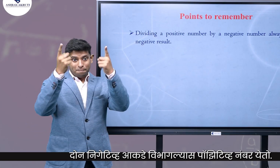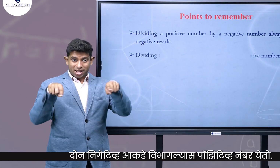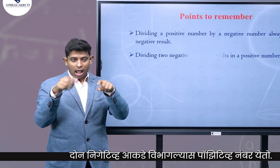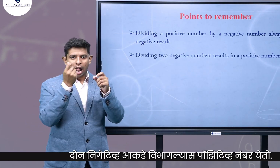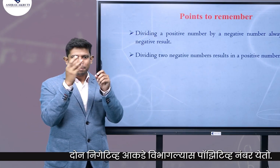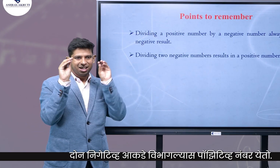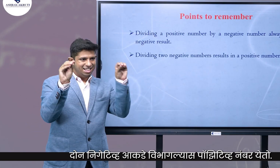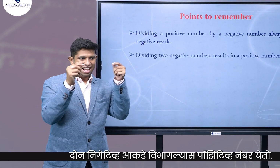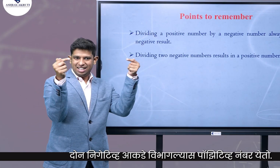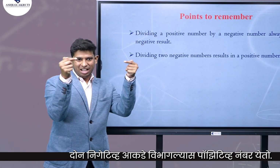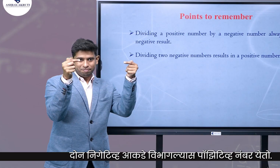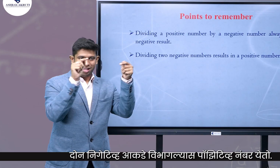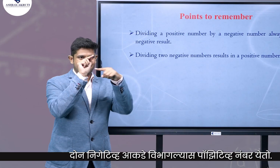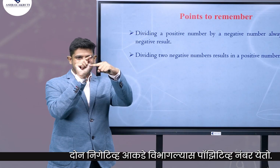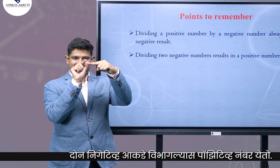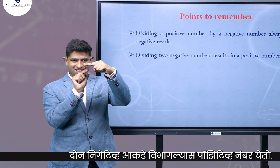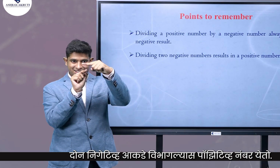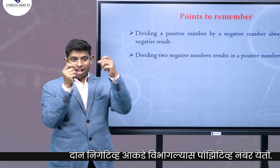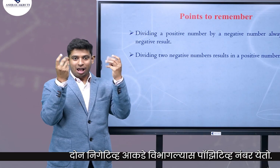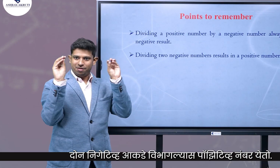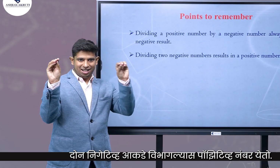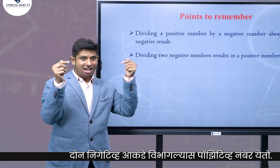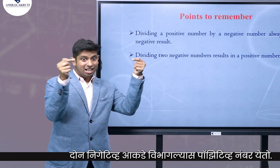दोन्ही निगेटिव्ह आकडे विभागल्यास पॉझिटिव्ह नंबर येतो.